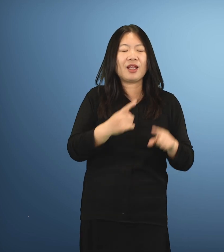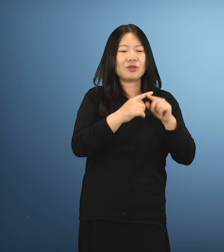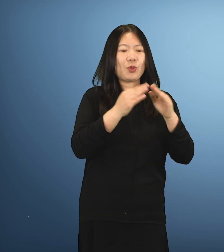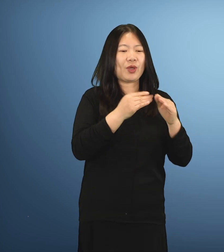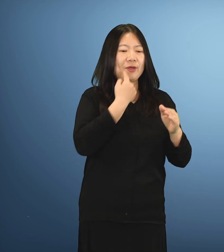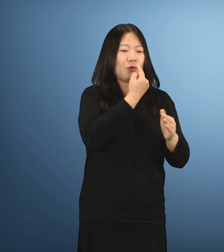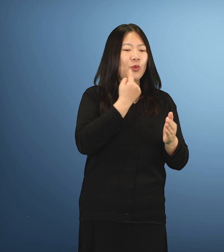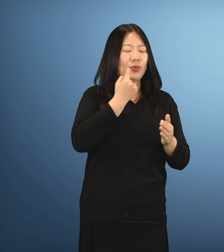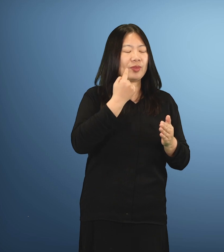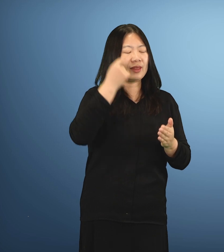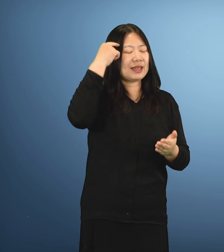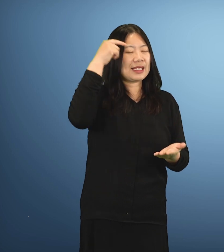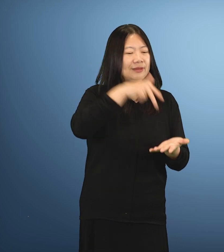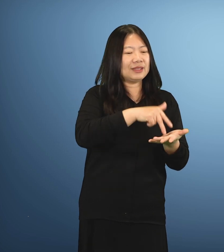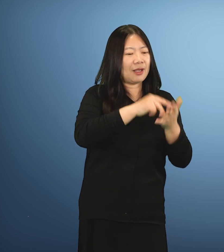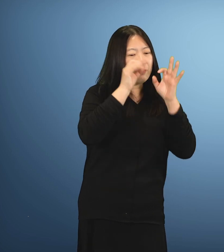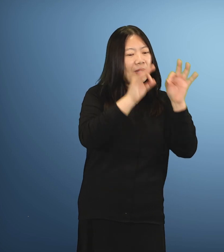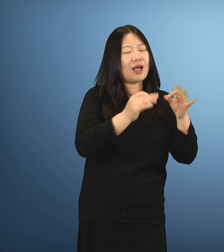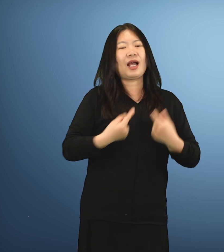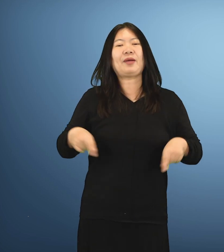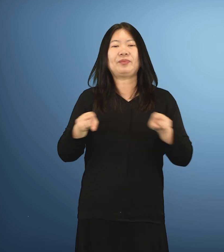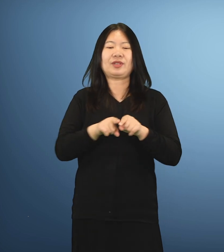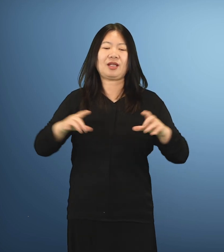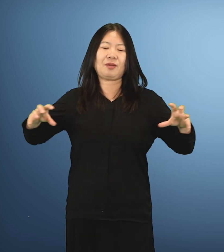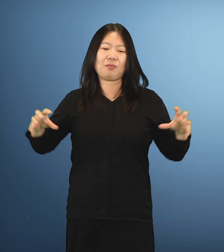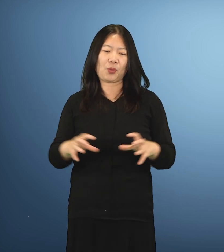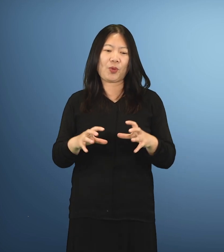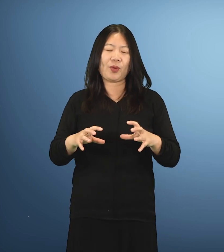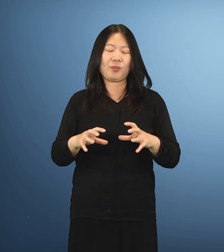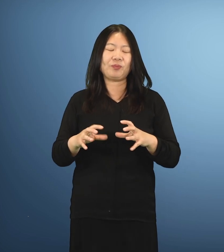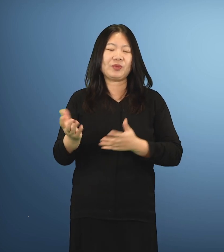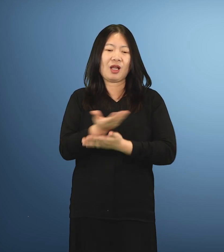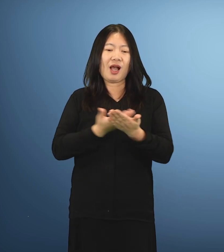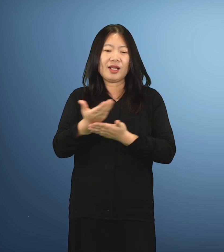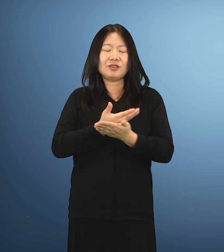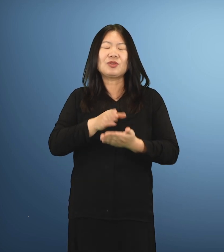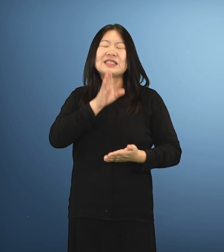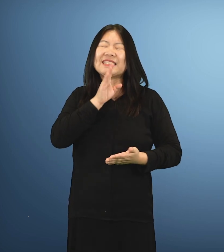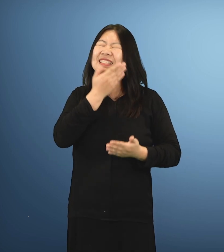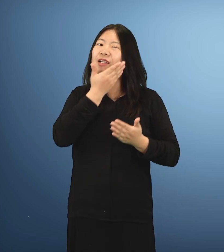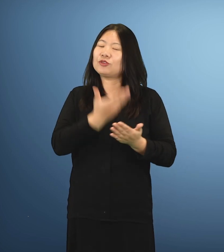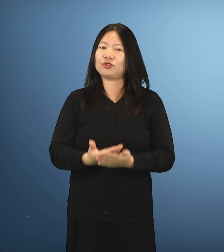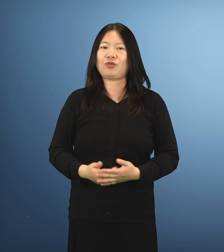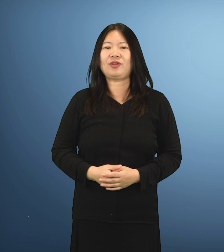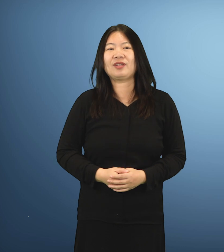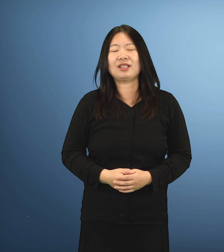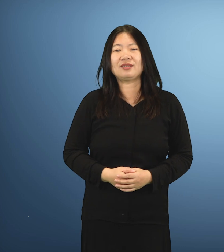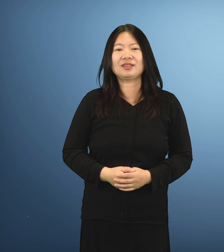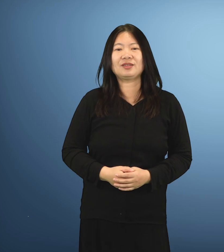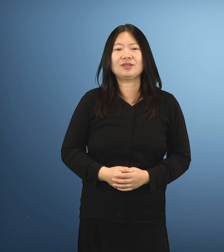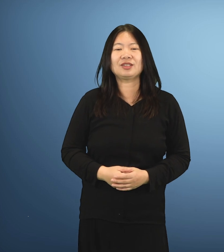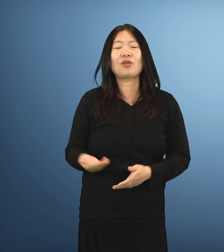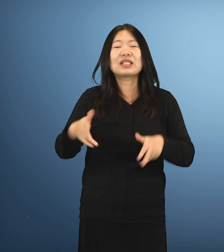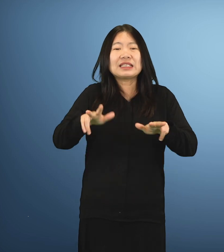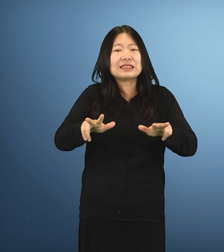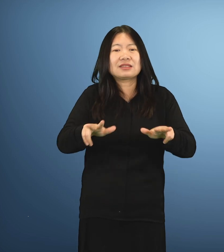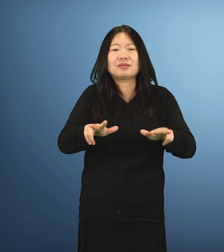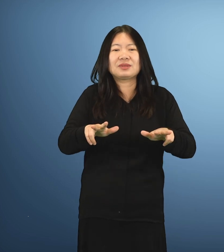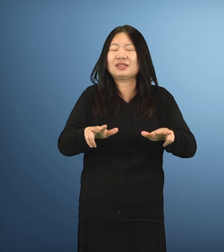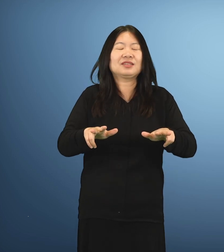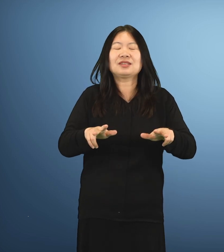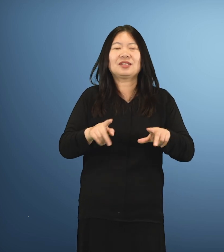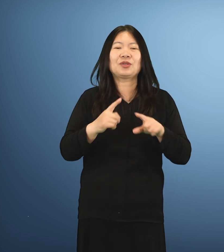교회론적의 가치에서도 매우 중요한 겁니다. 그러나 지금은 그럴 수 없지만 우리는